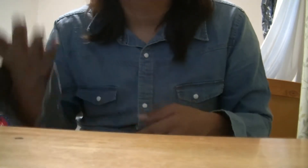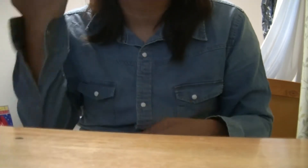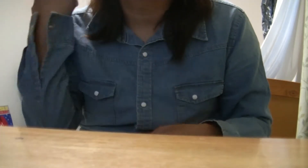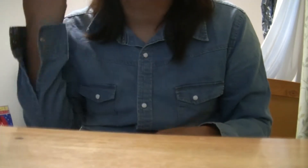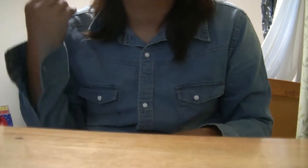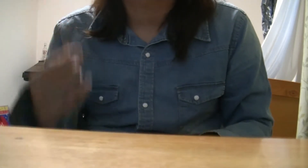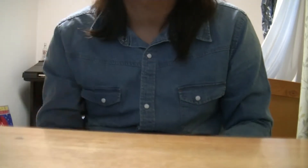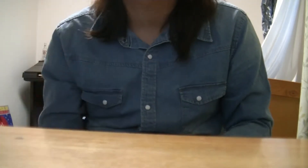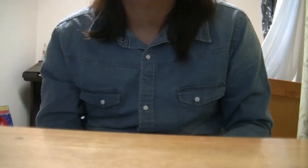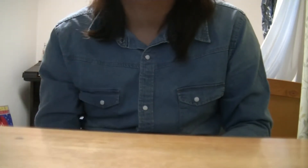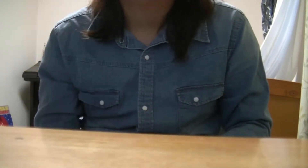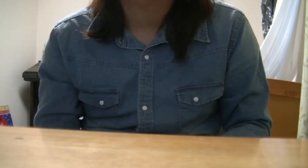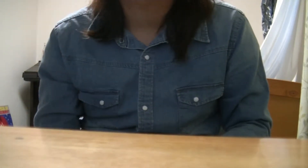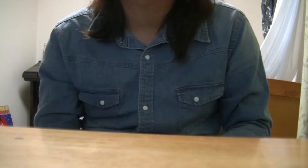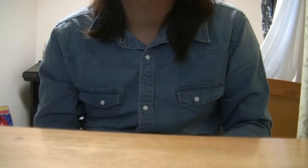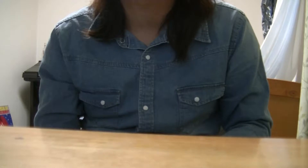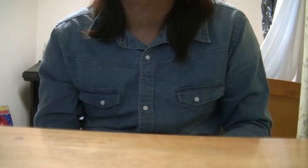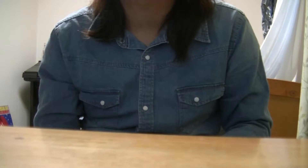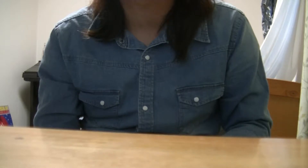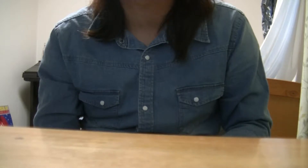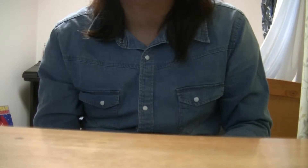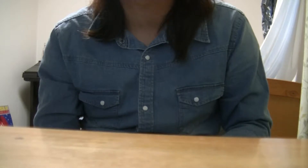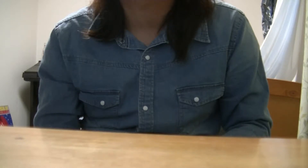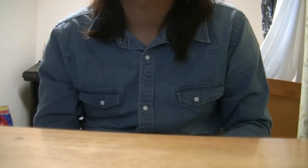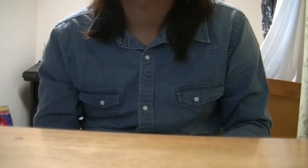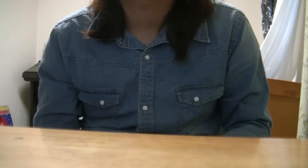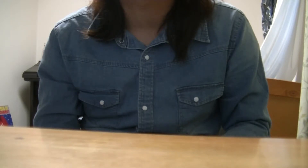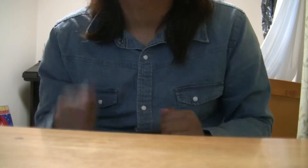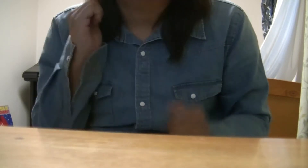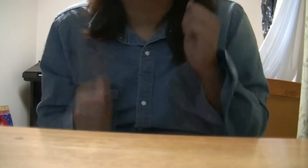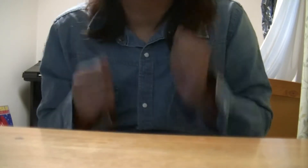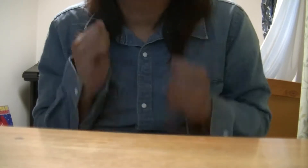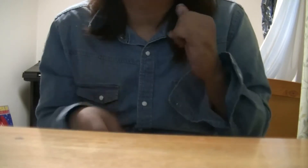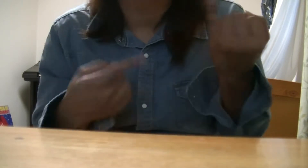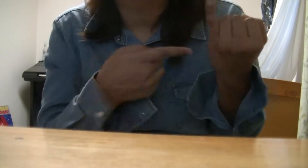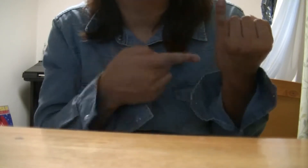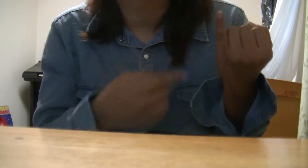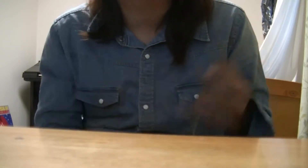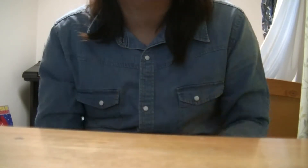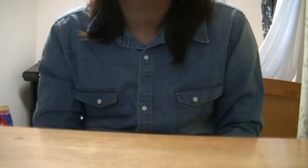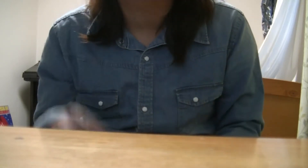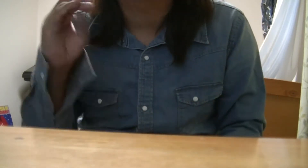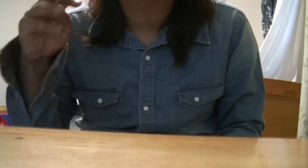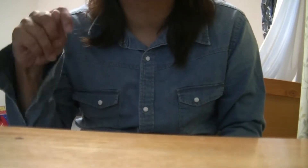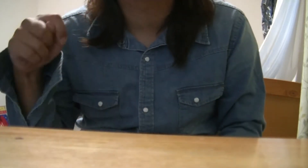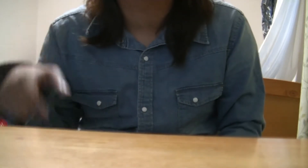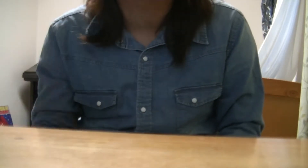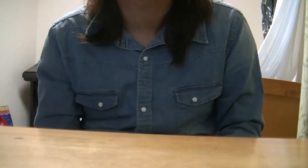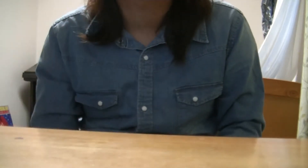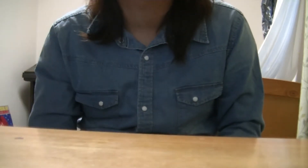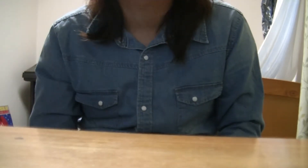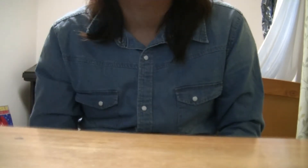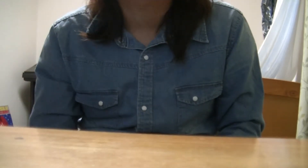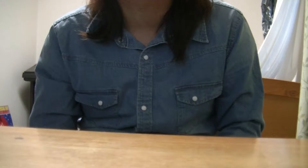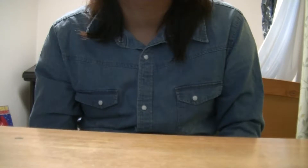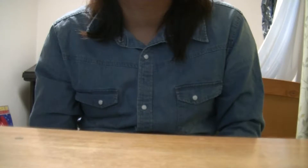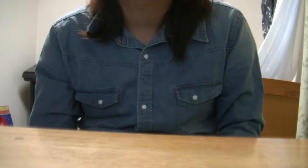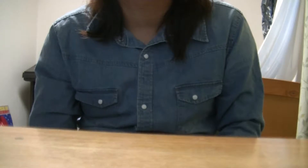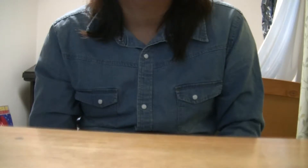高橋尚子ってマラソンランナーいましたよね。キューちゃん、 キューちゃんね。キューちゃんの、育